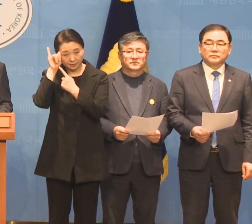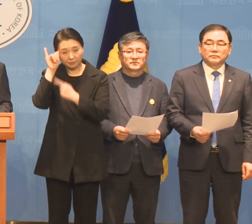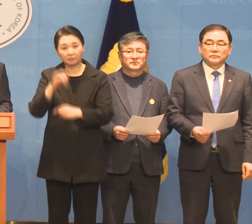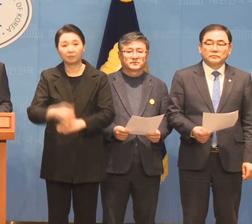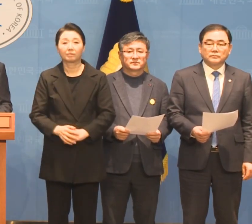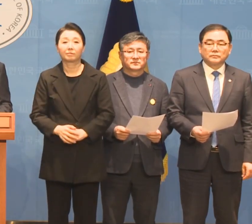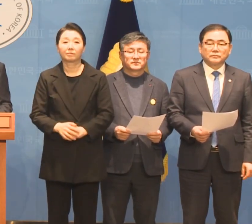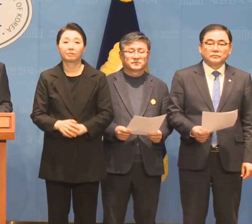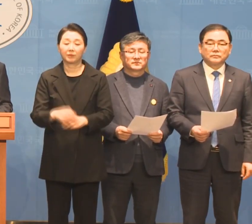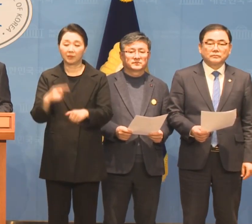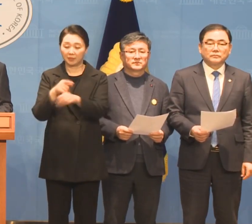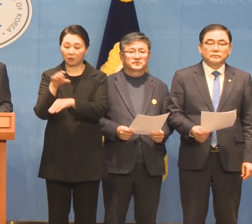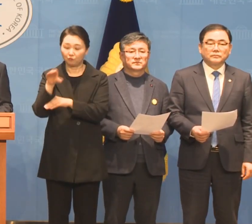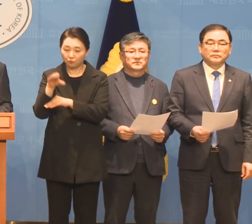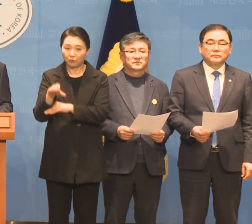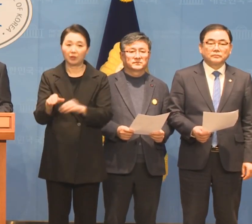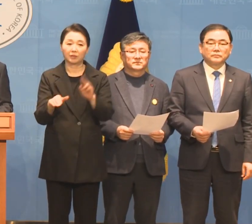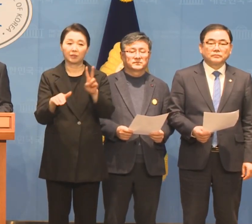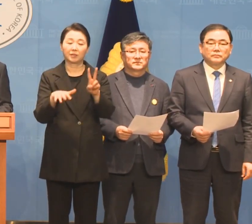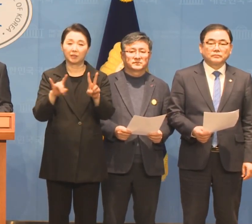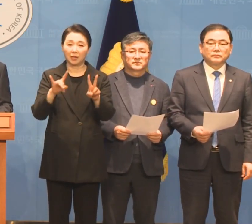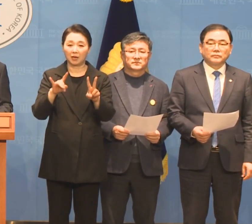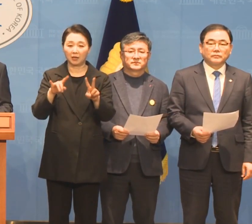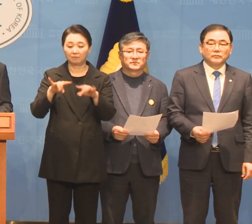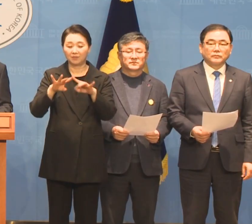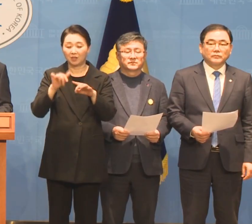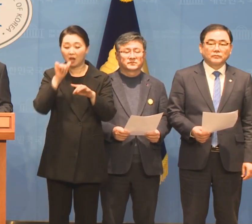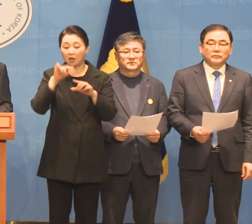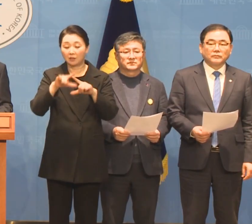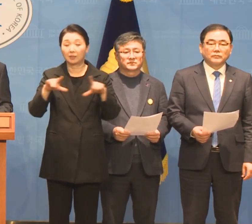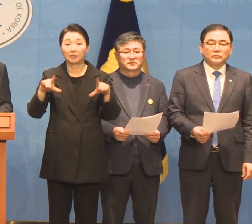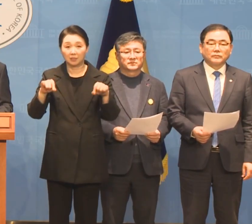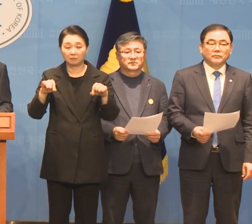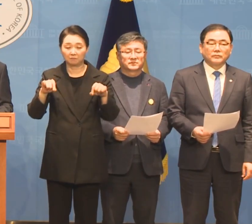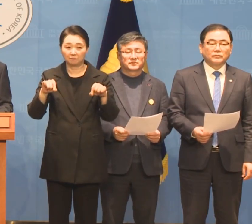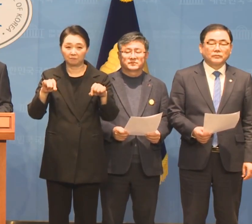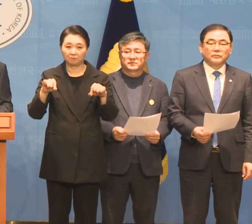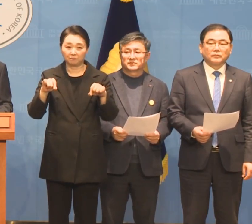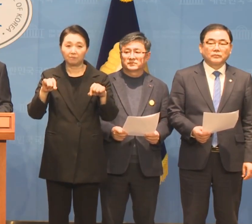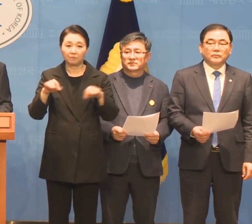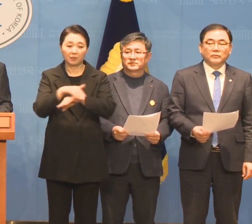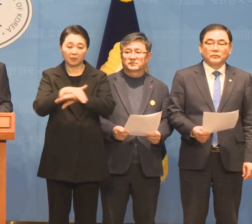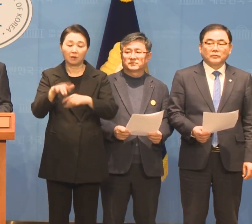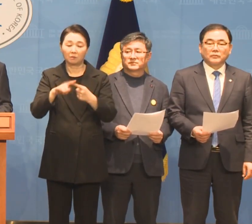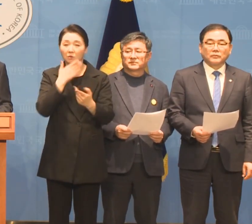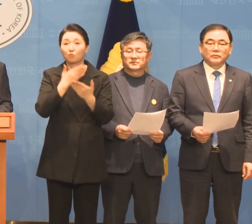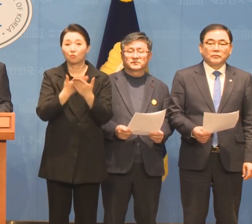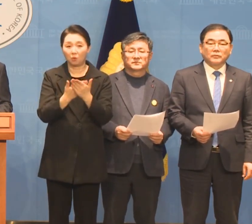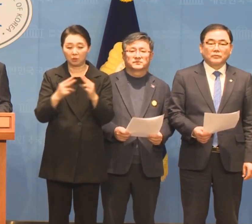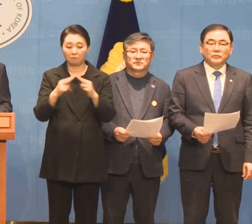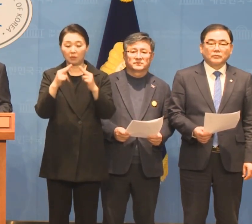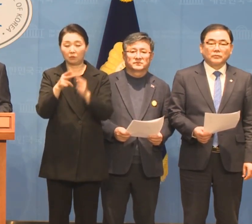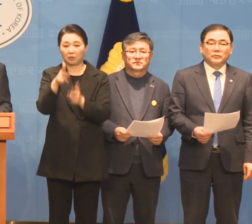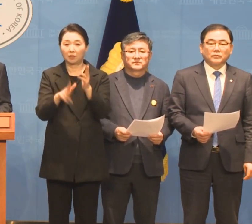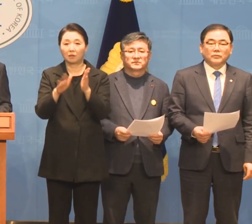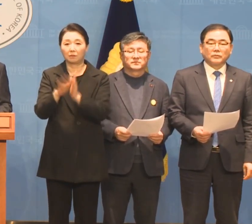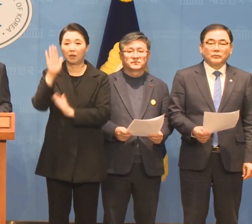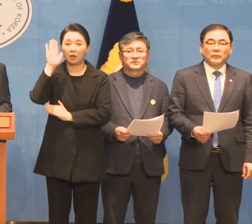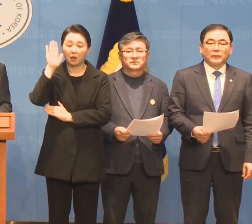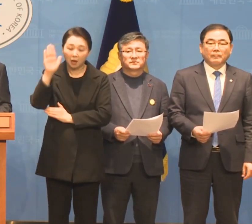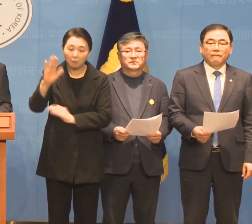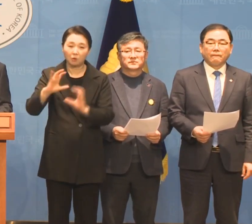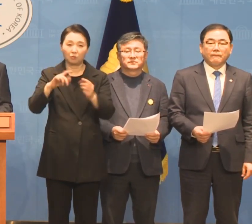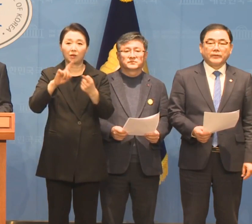AI라든가 자율주행, 2차 전기 등 모든 미래 첨단 전략 산업의 토대가 되는, 즉 반도체 산업이 국가의 미래